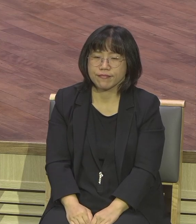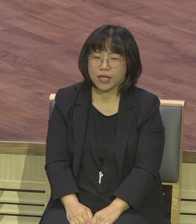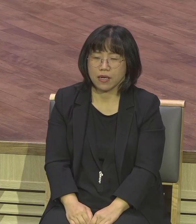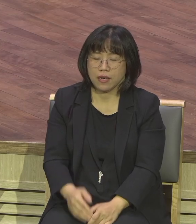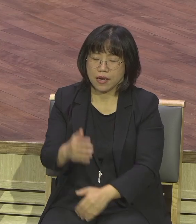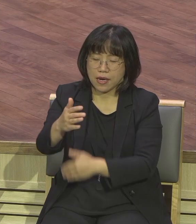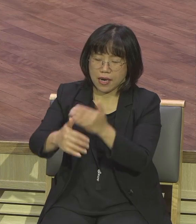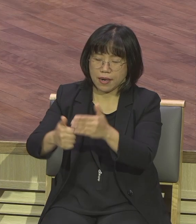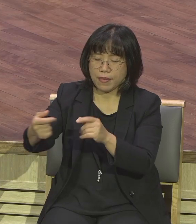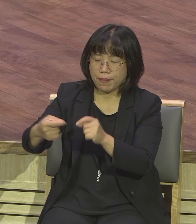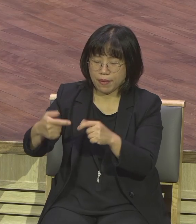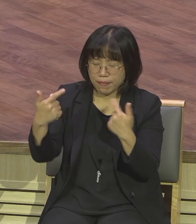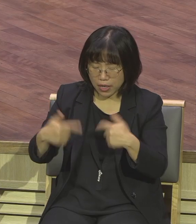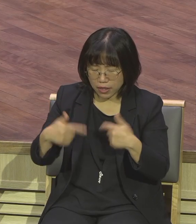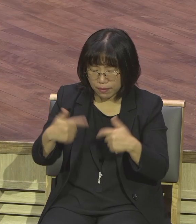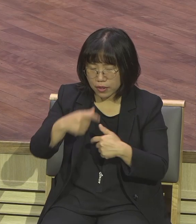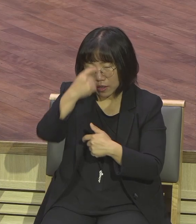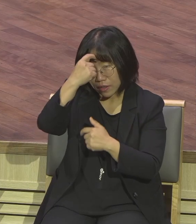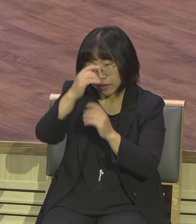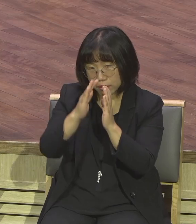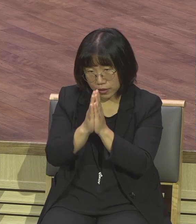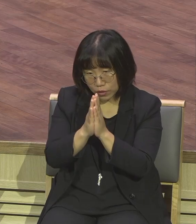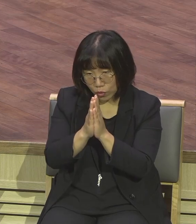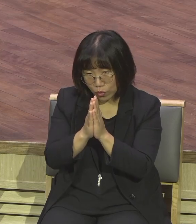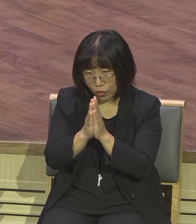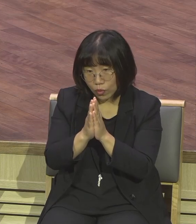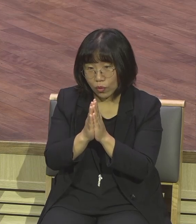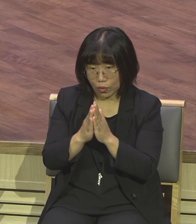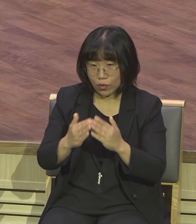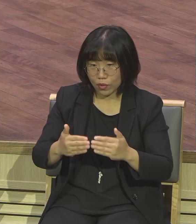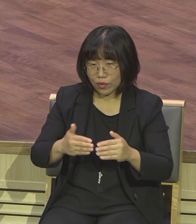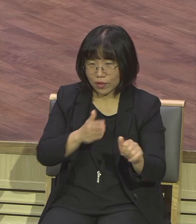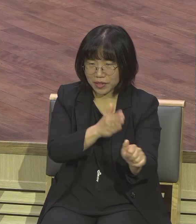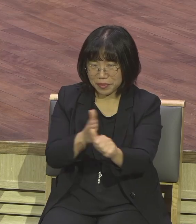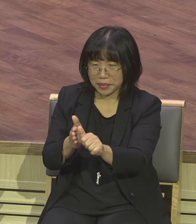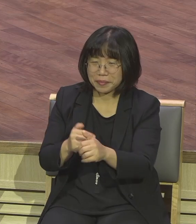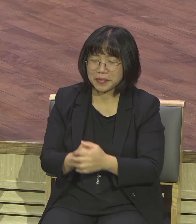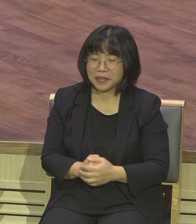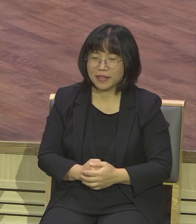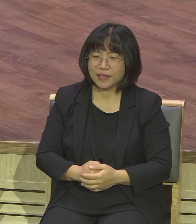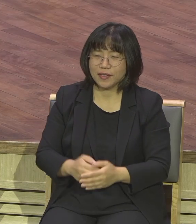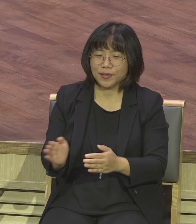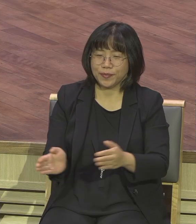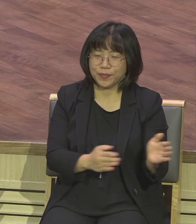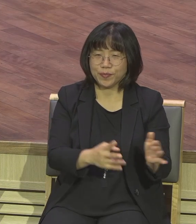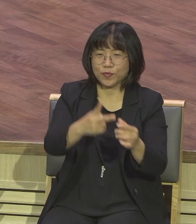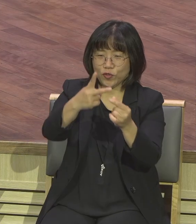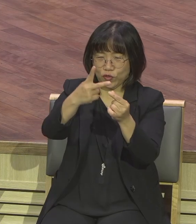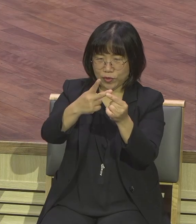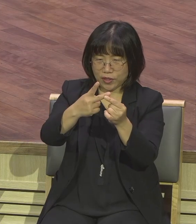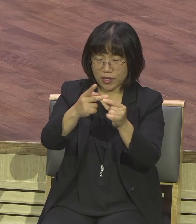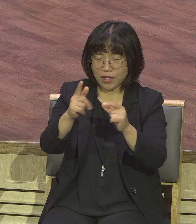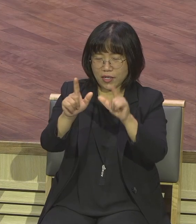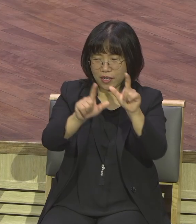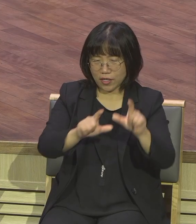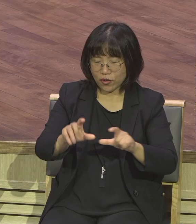하나님 앞에 그렇게 계속해서 기도하시기 바랍니다. 두 번째로 현장